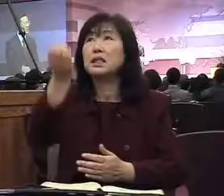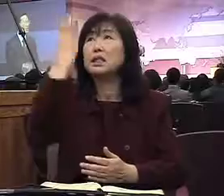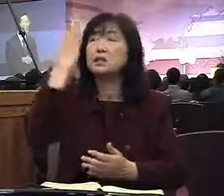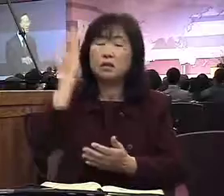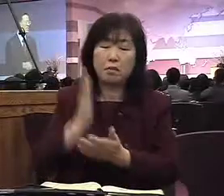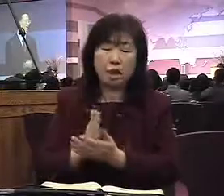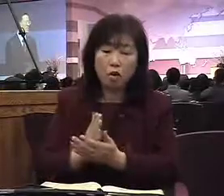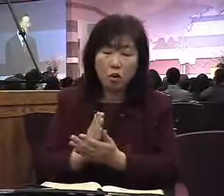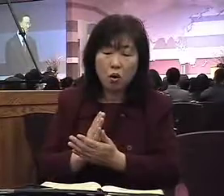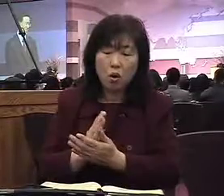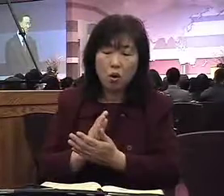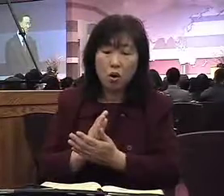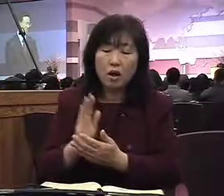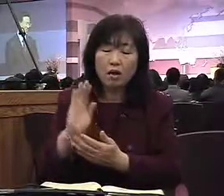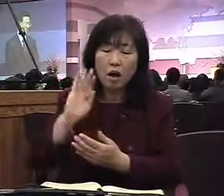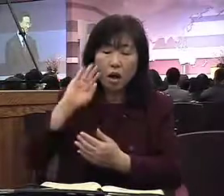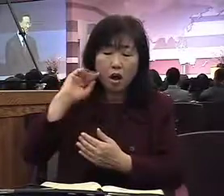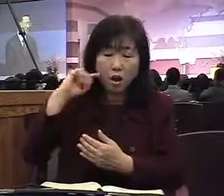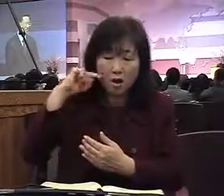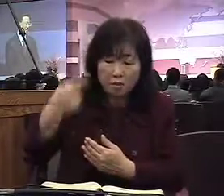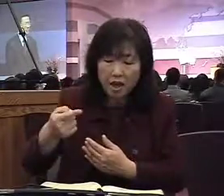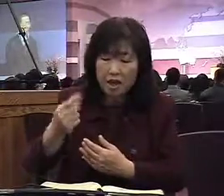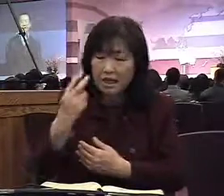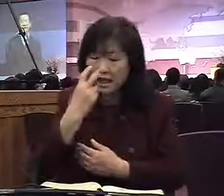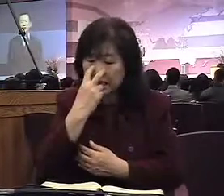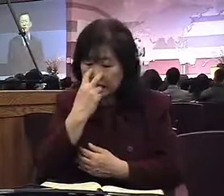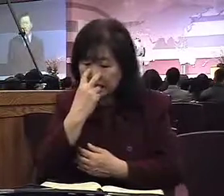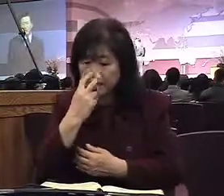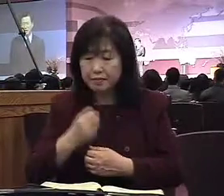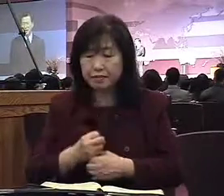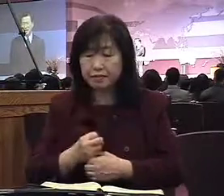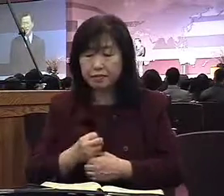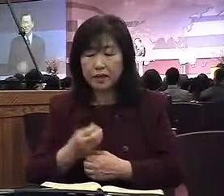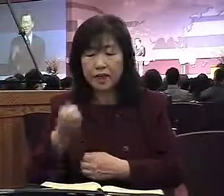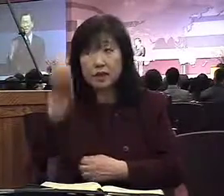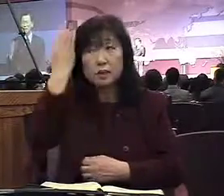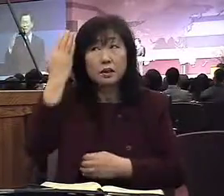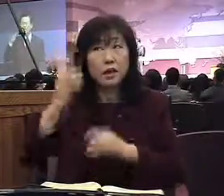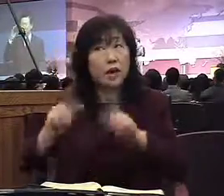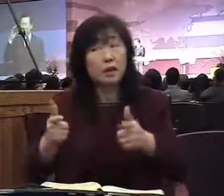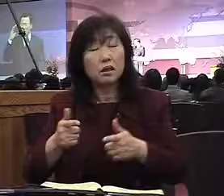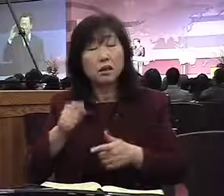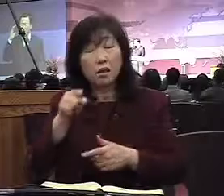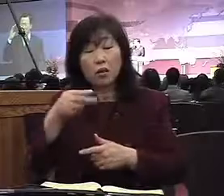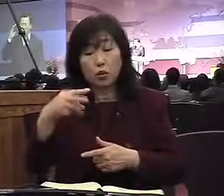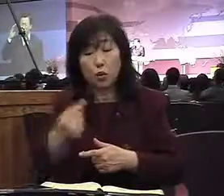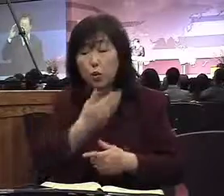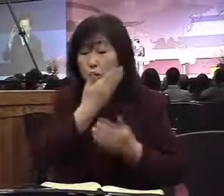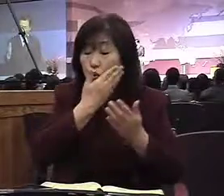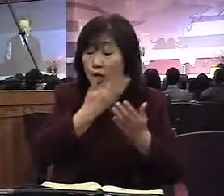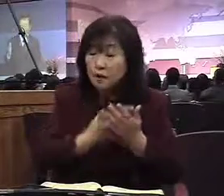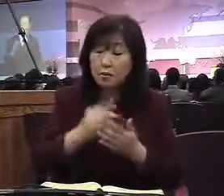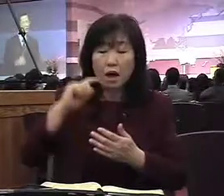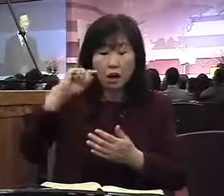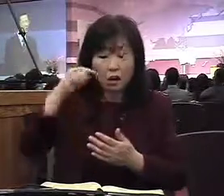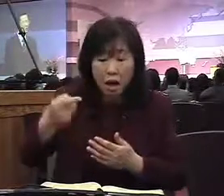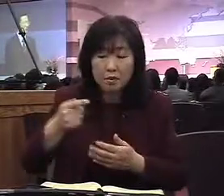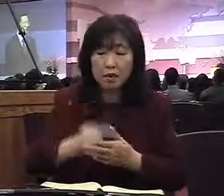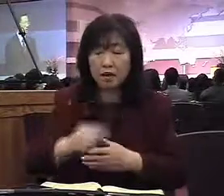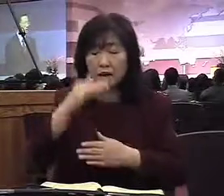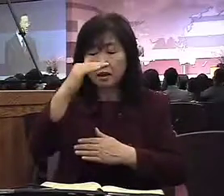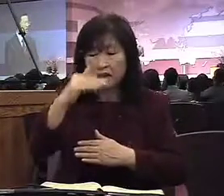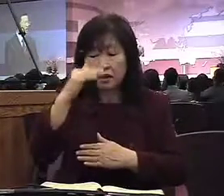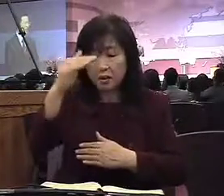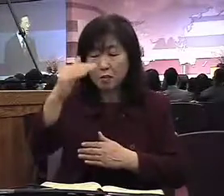그 다음에 지키라고 했어요. 잊어버리지 않는 것도 중요하지만 그 다음 단계는 우리가 말씀을 잘 지켜